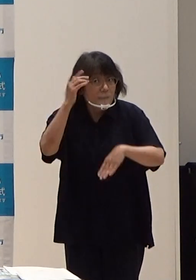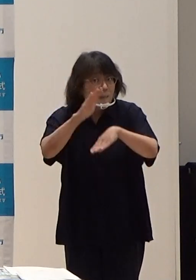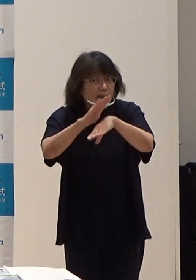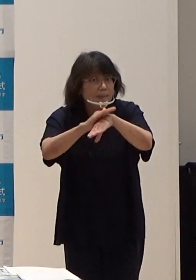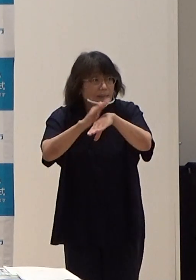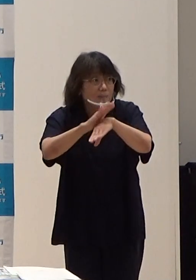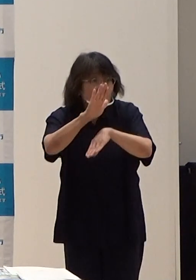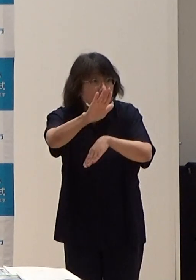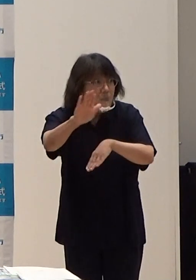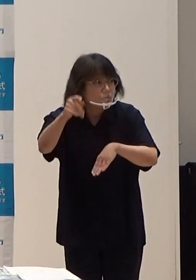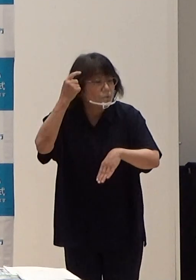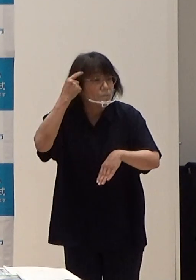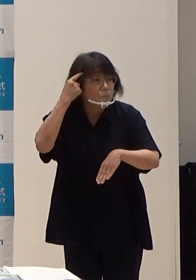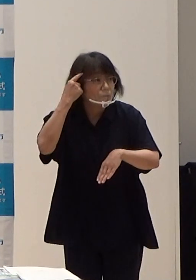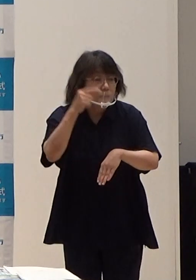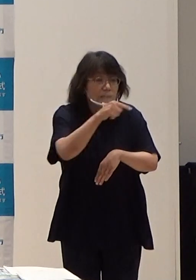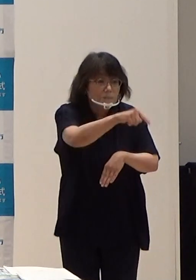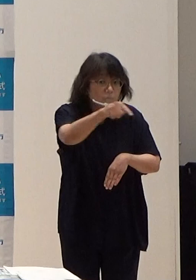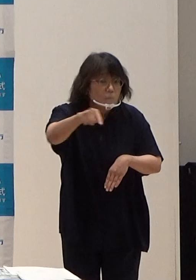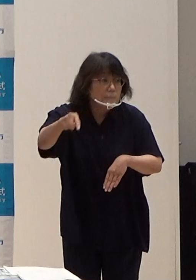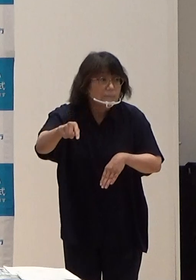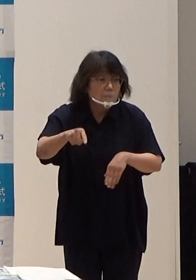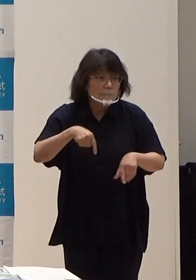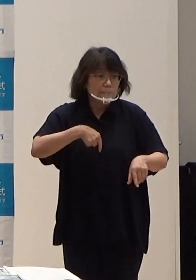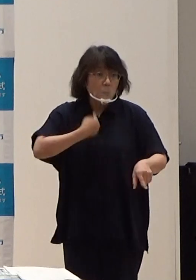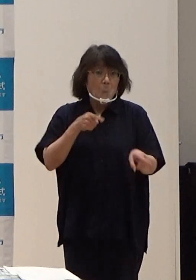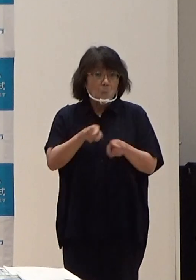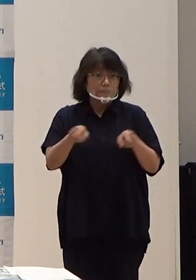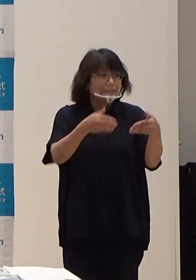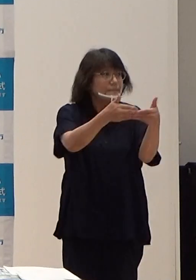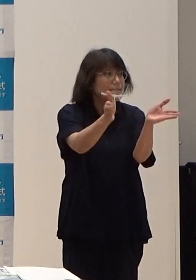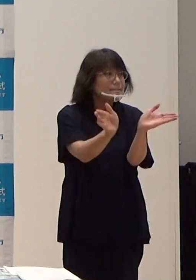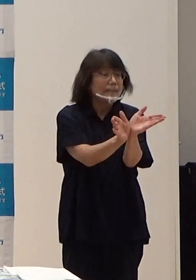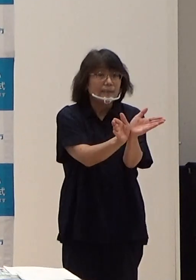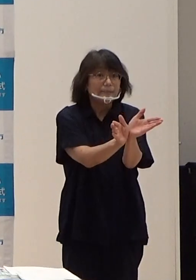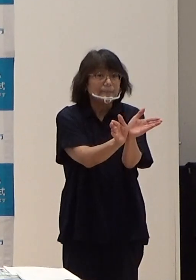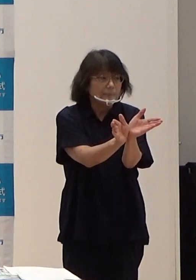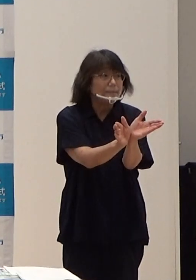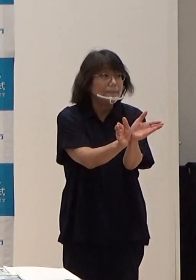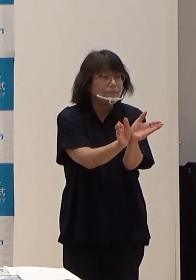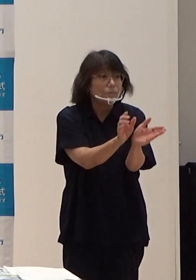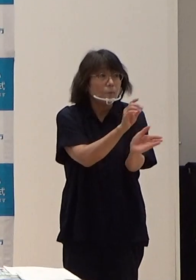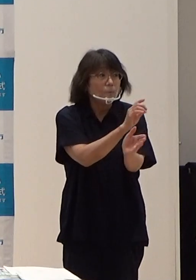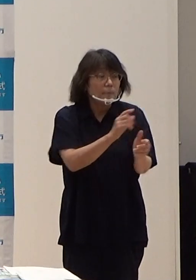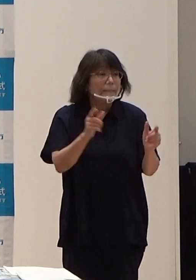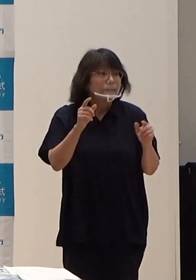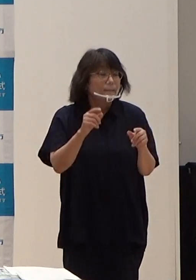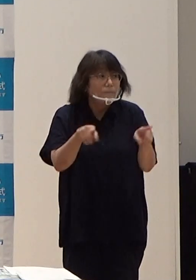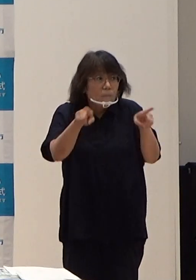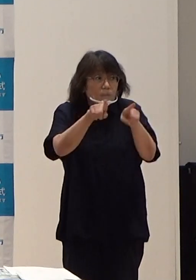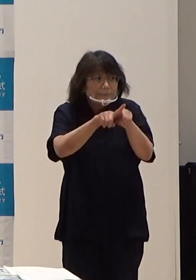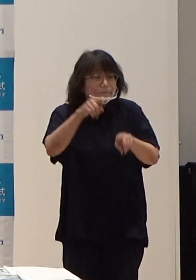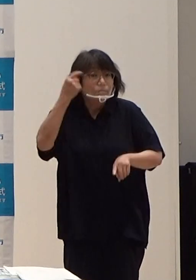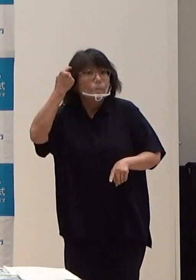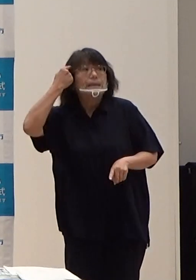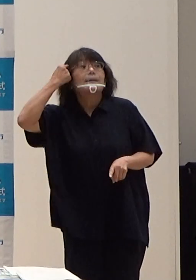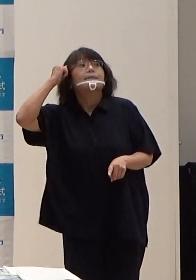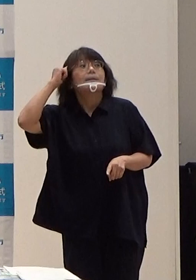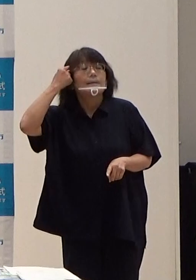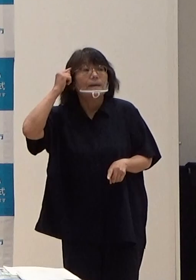競合して、で JR 当局に当たる所存でござい